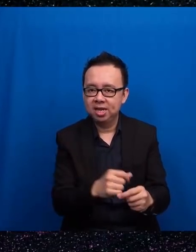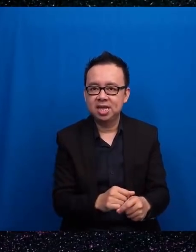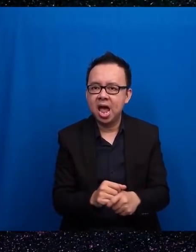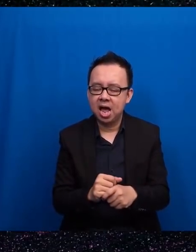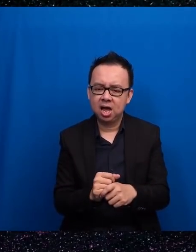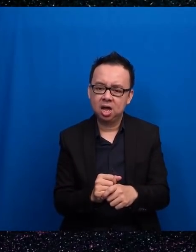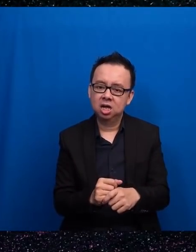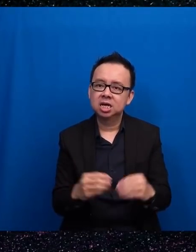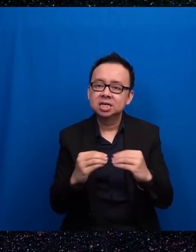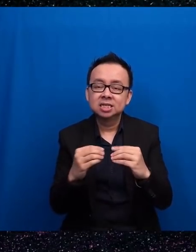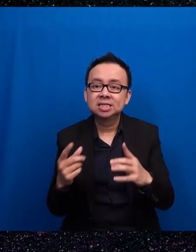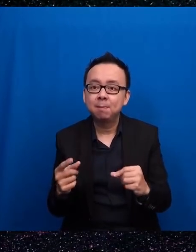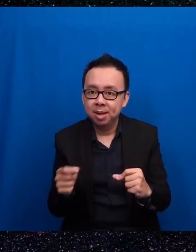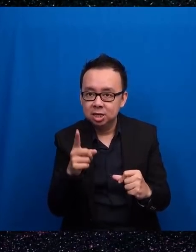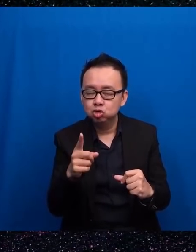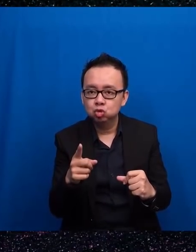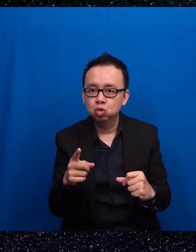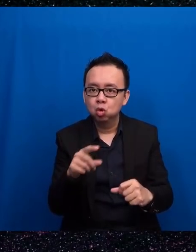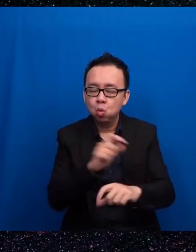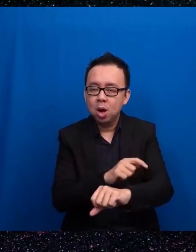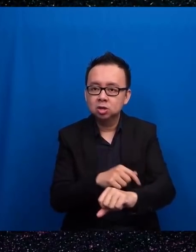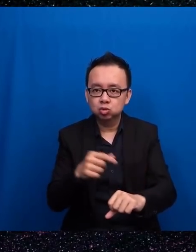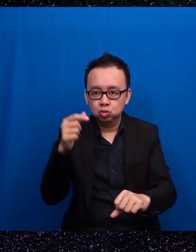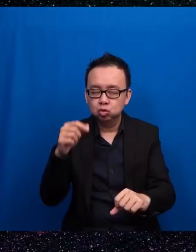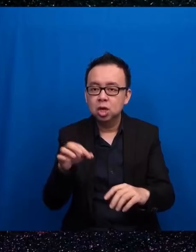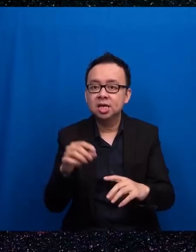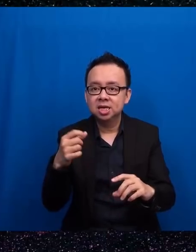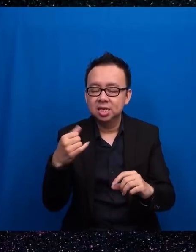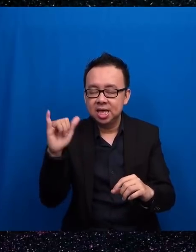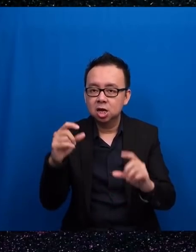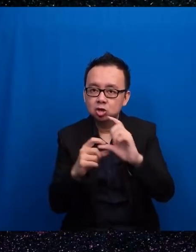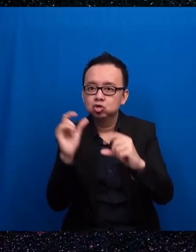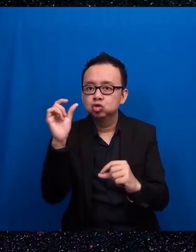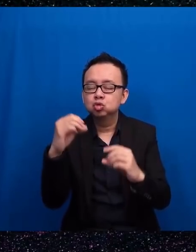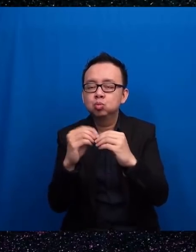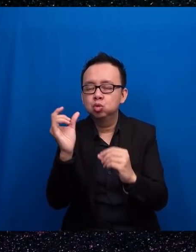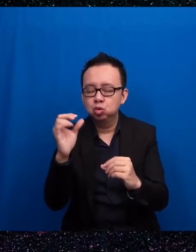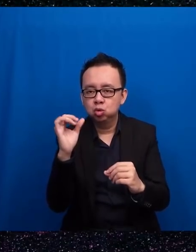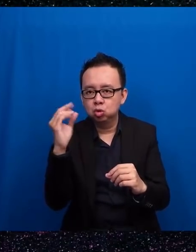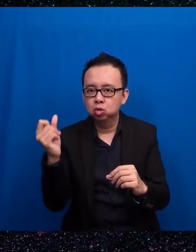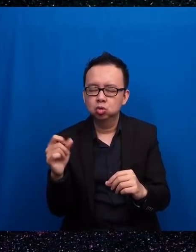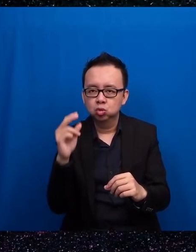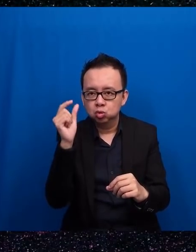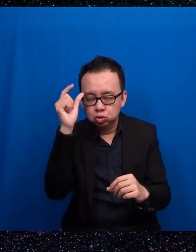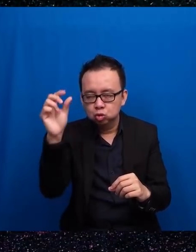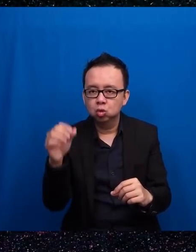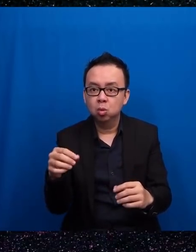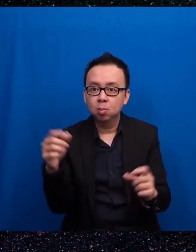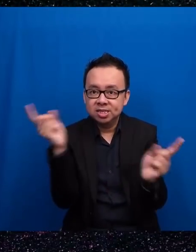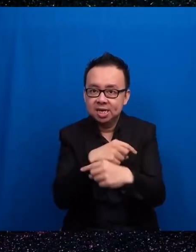yang subur untuk orang menjadi mulia. Sabat adalah musim yang sangat subur